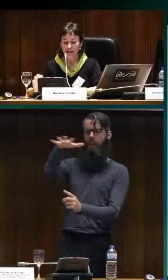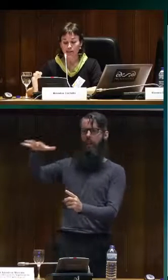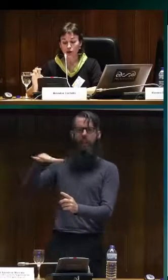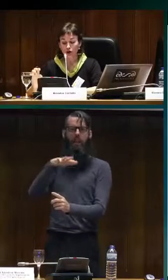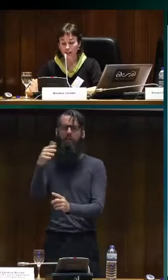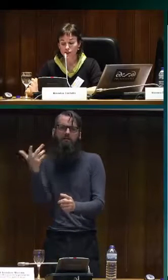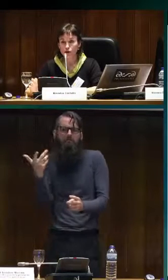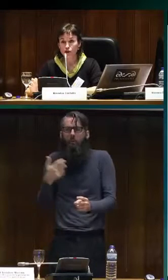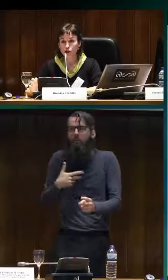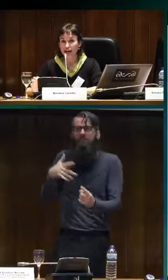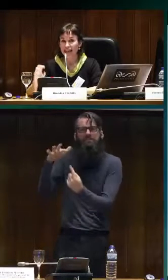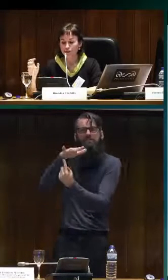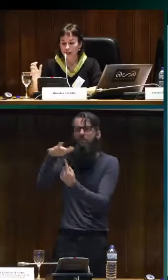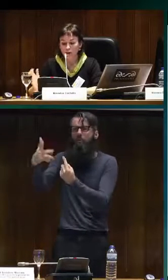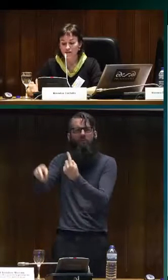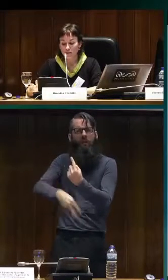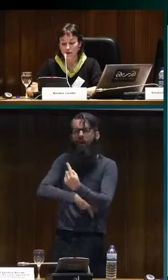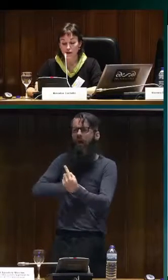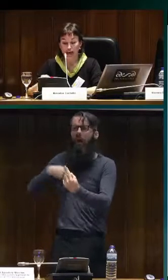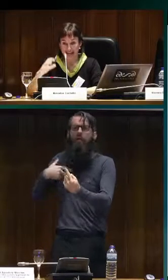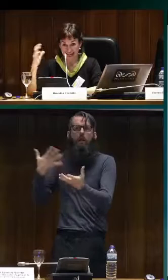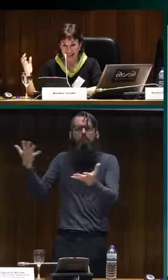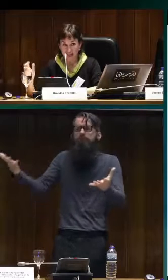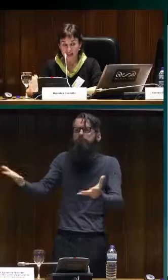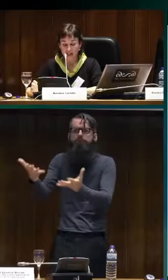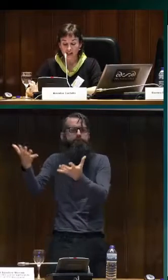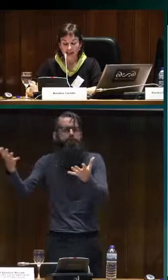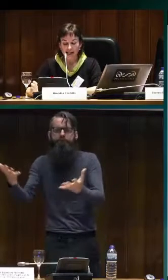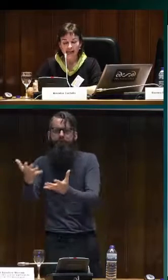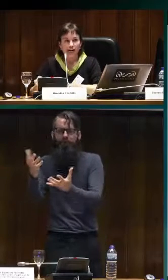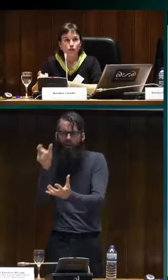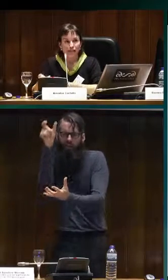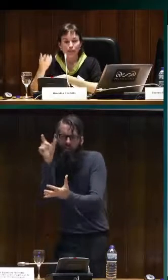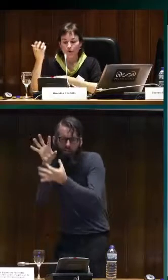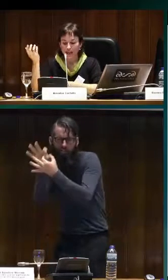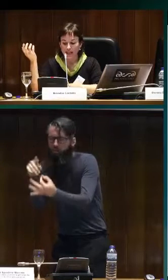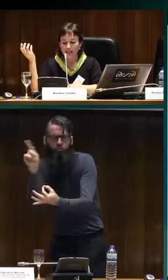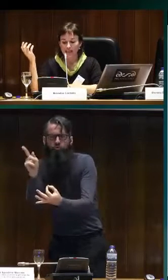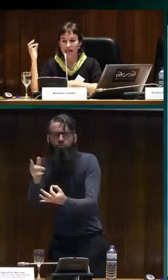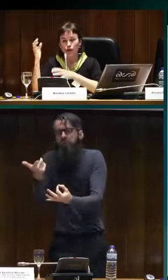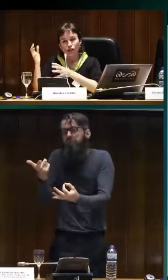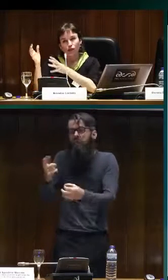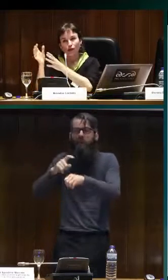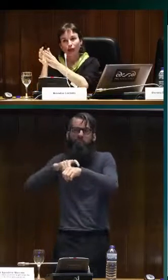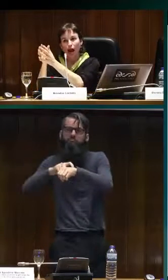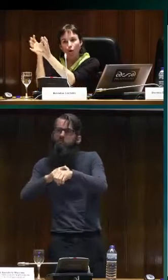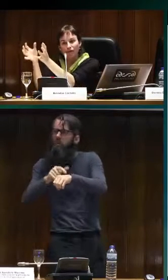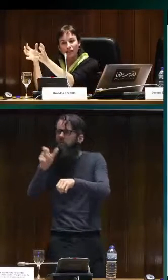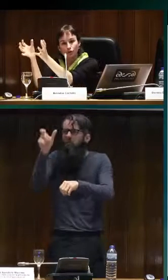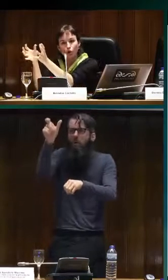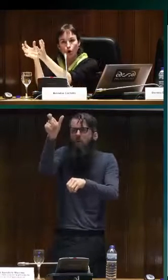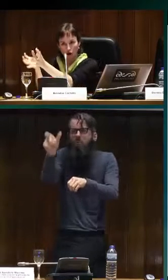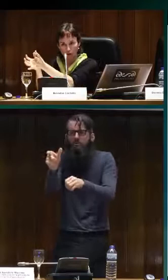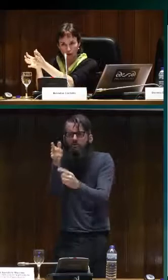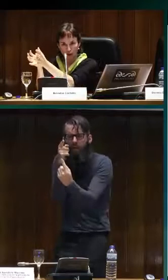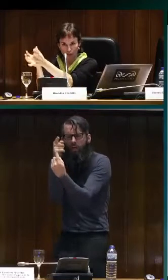nos referimos a contextos que expresan una afirmación general que expresa propiedades que no se asocian a un